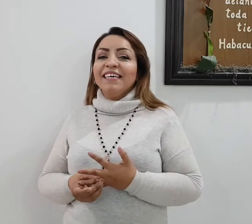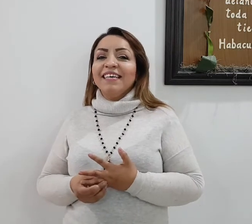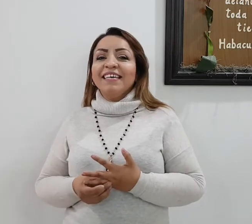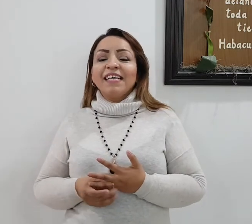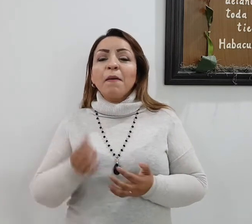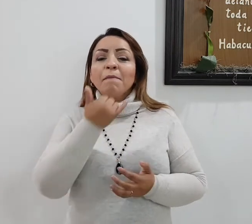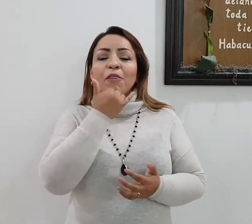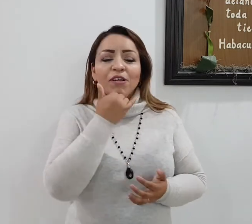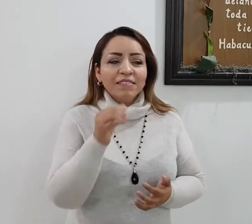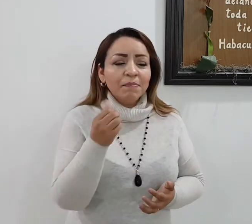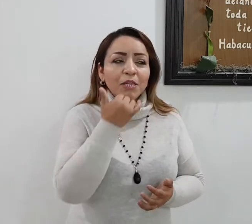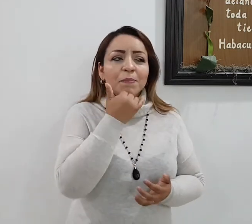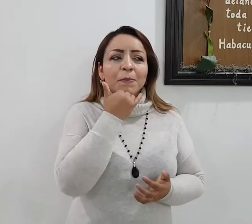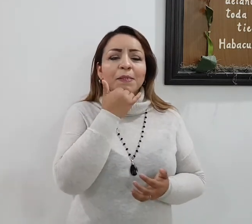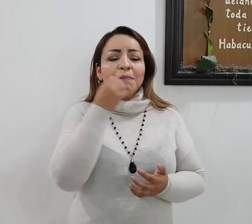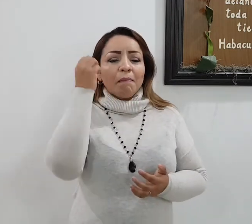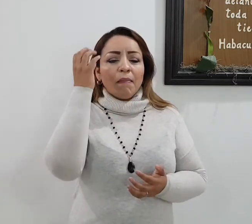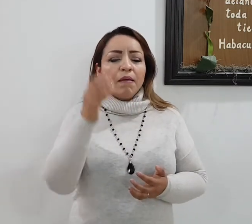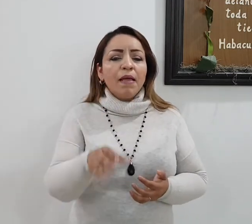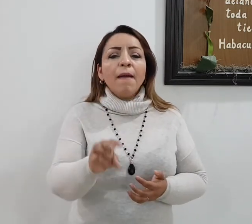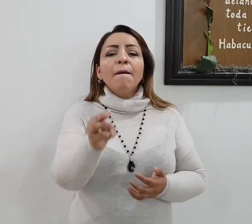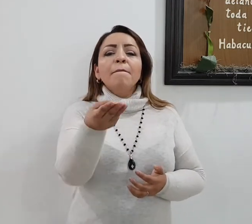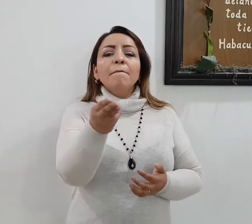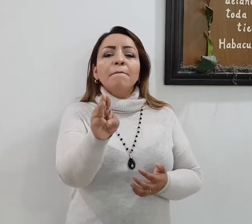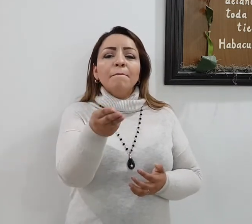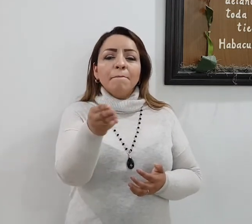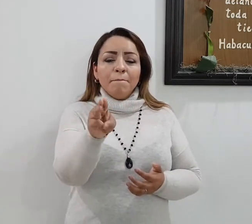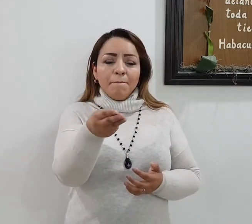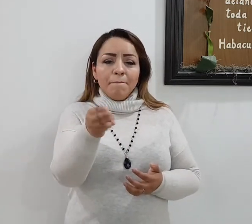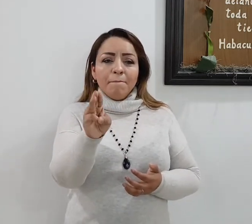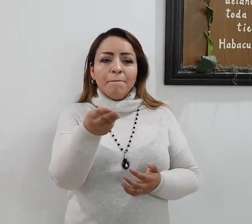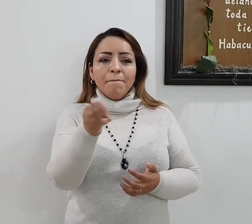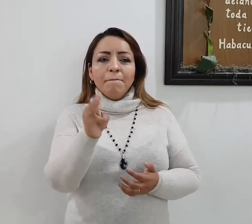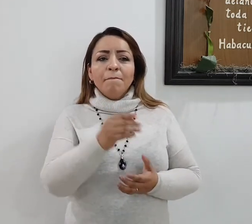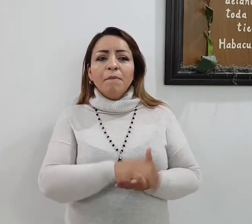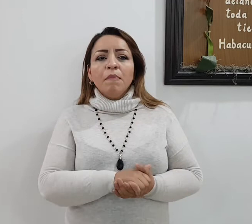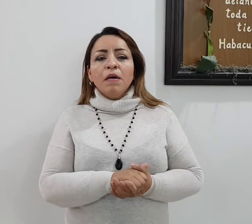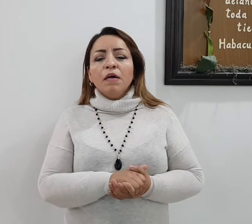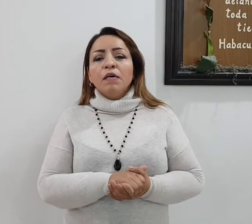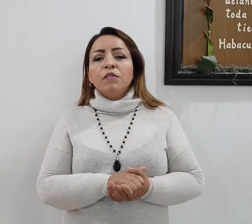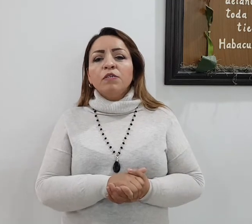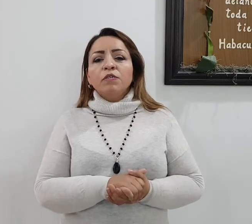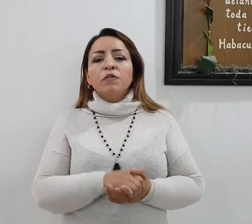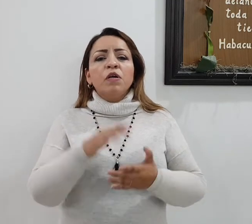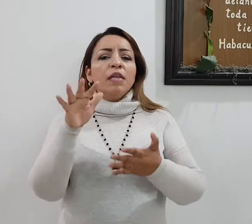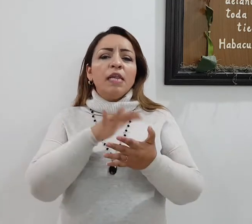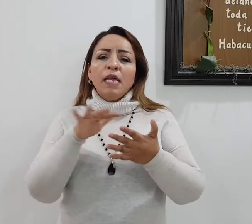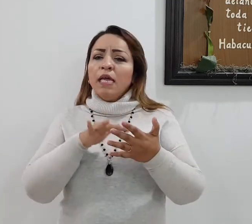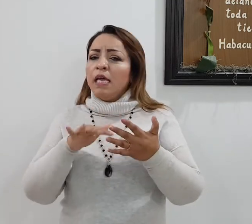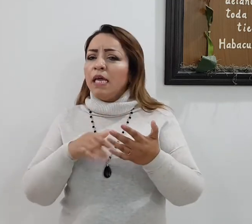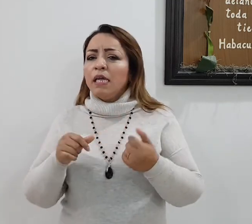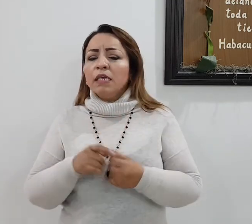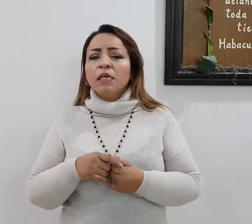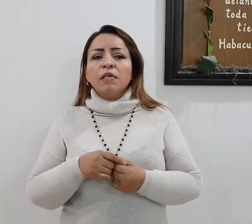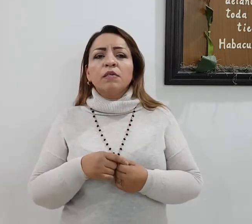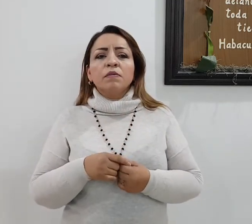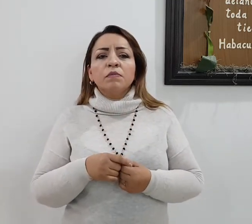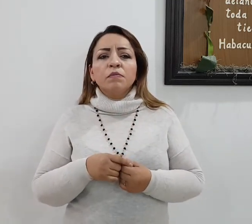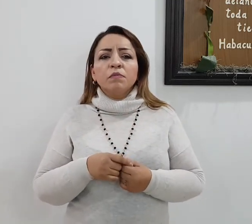Mayo, un libro con una sola palabra en el título. Pues la Biblia está llena, ¿verdad? Génesis, Éxodo, Levítico, Números, Deuteronomio.